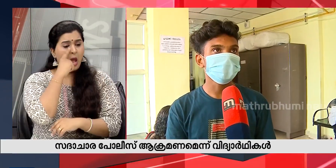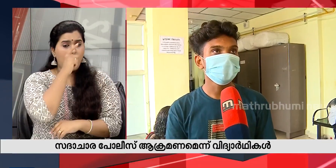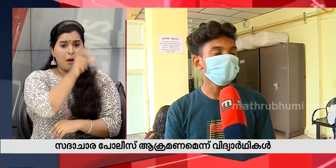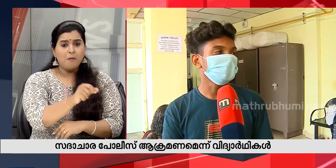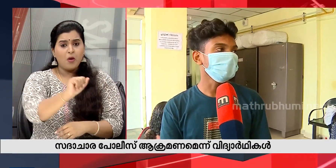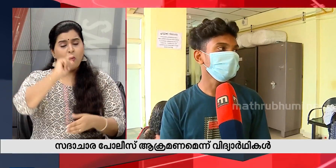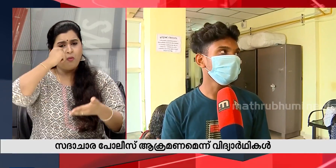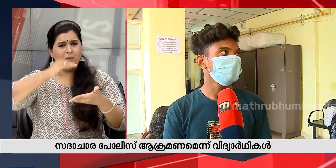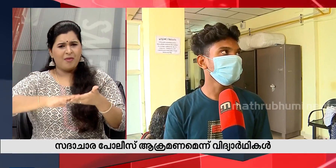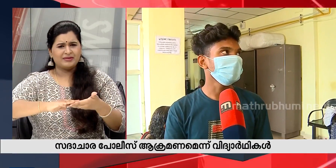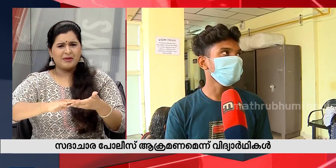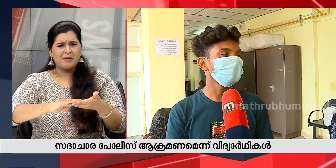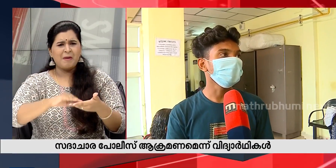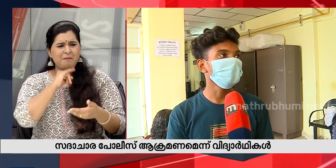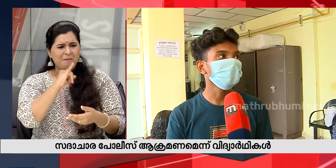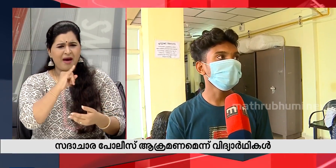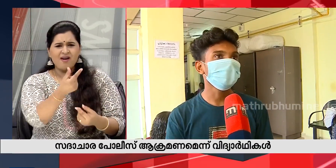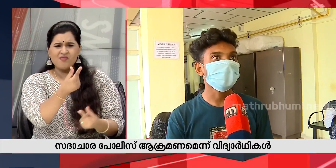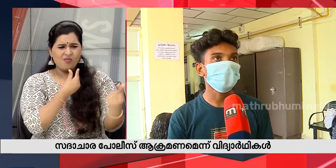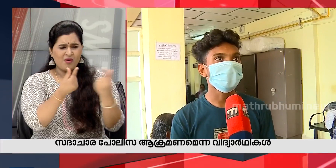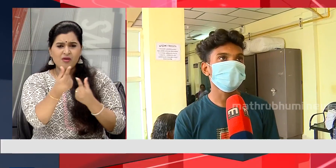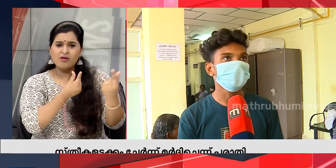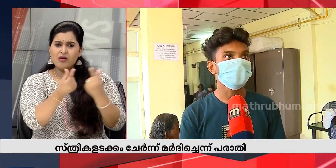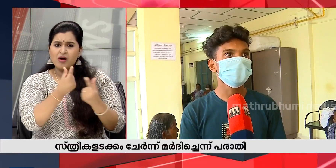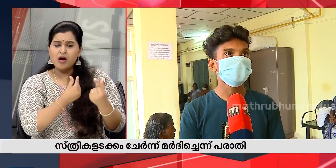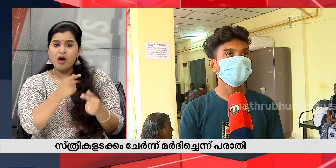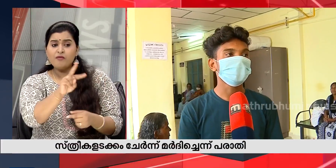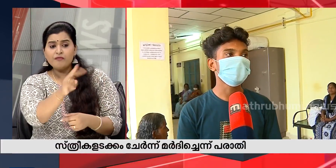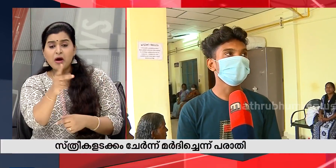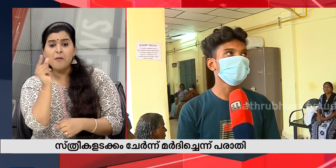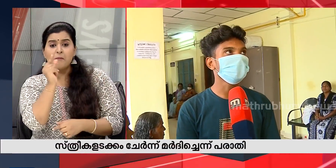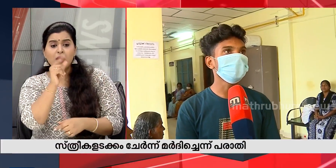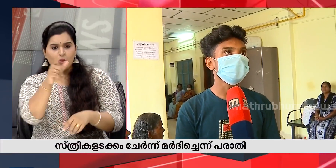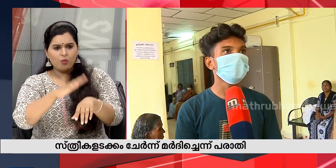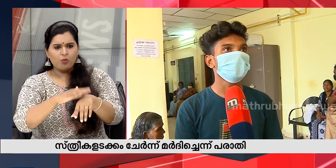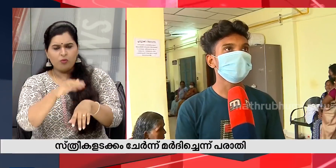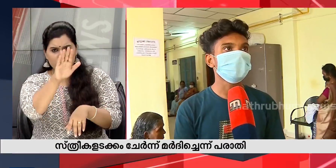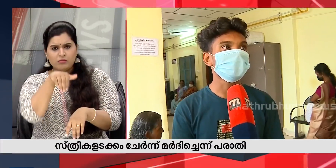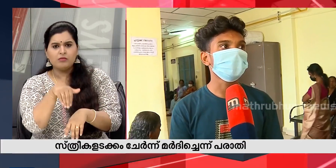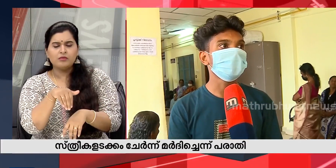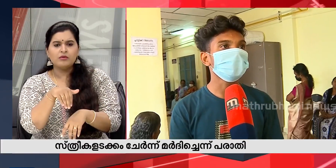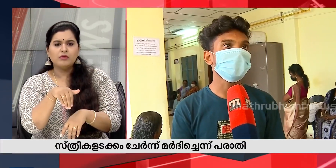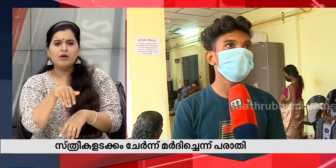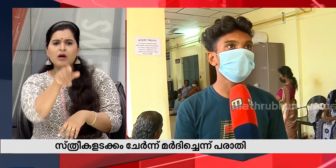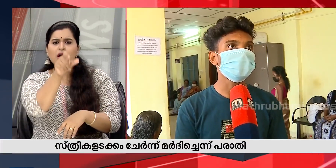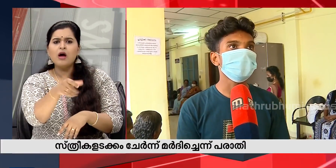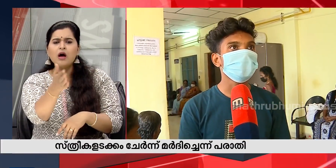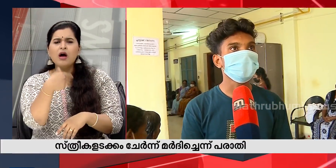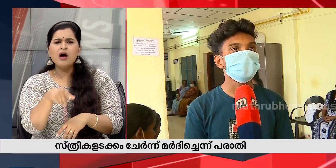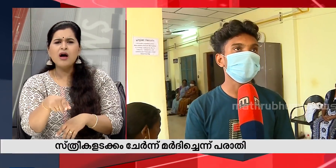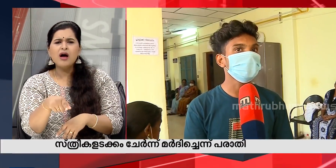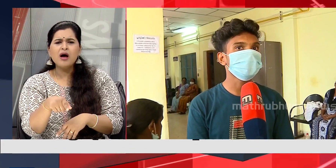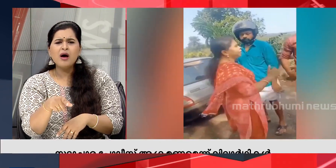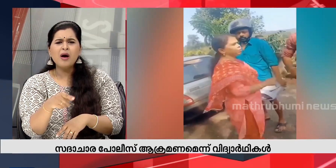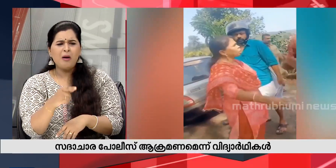പറഞ്ഞ്, എന്നിട്ട് പുള്ളി വേറെ ഒരാൾ വിളിച്ചു വരുത്തി. എന്നിട്ട് ആ പുള്ളി വന്നിട്ട് തെറി വിളിച്ചുകൊണ്ട് വന്നിട്ട്